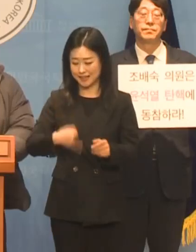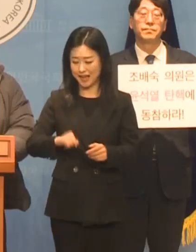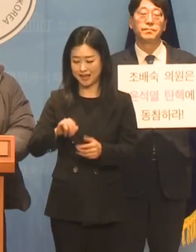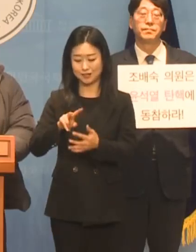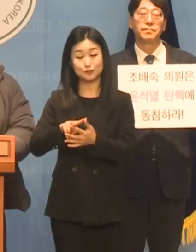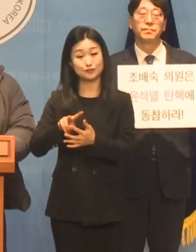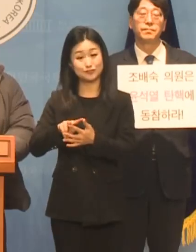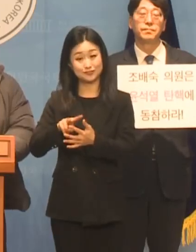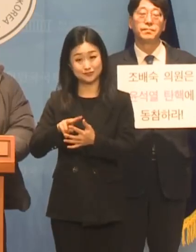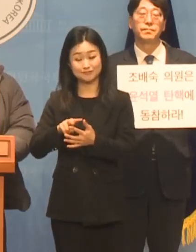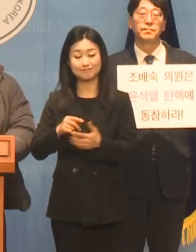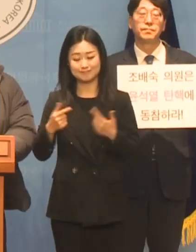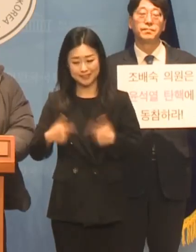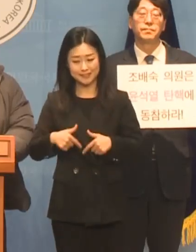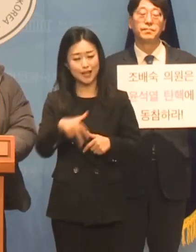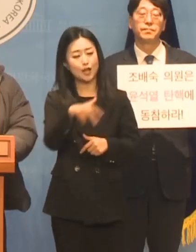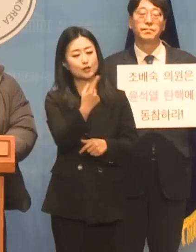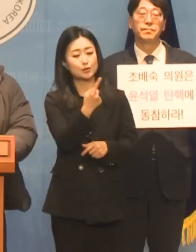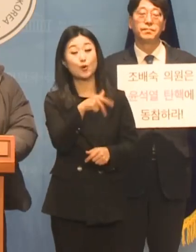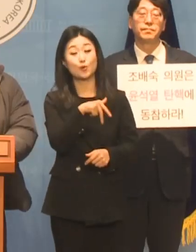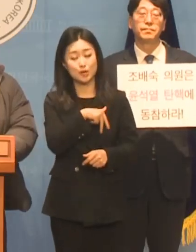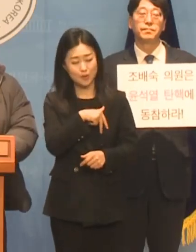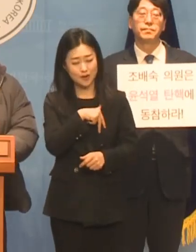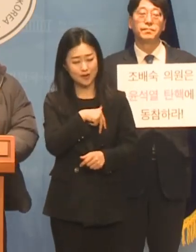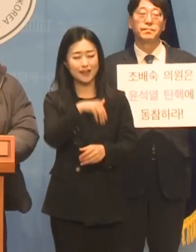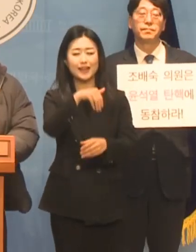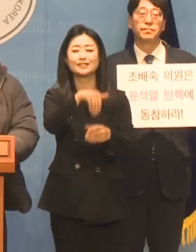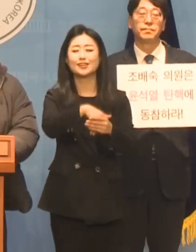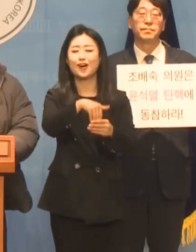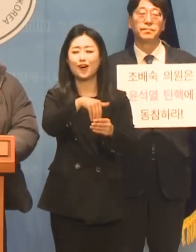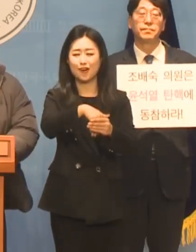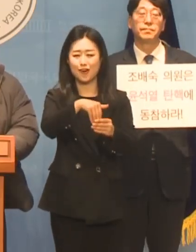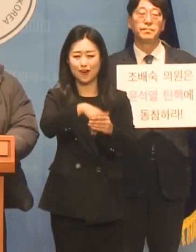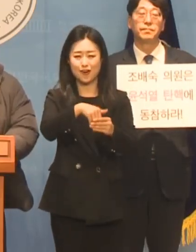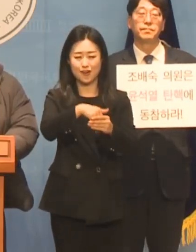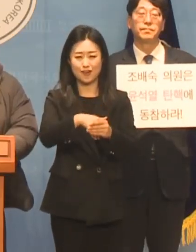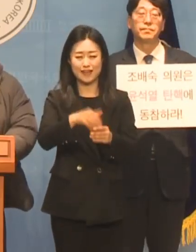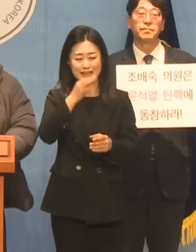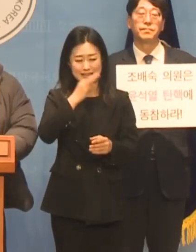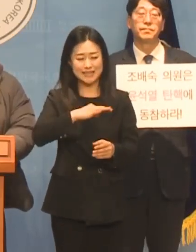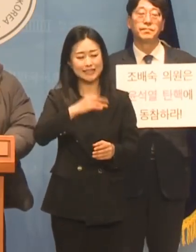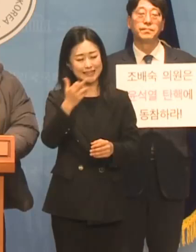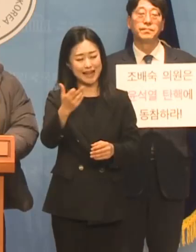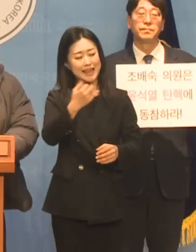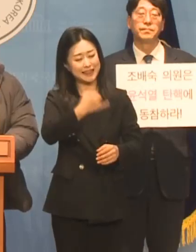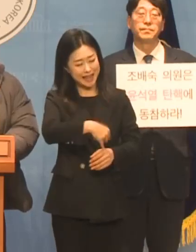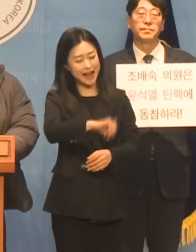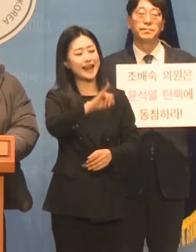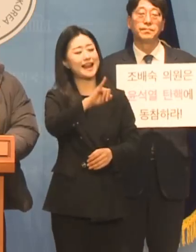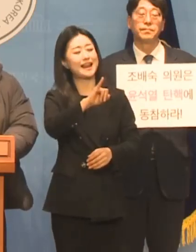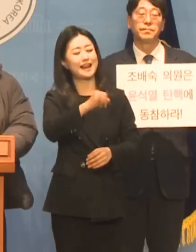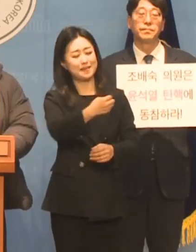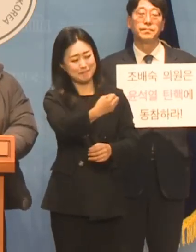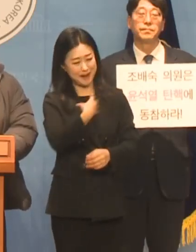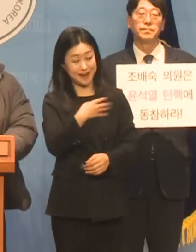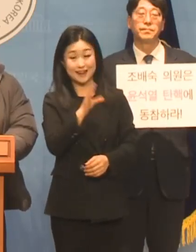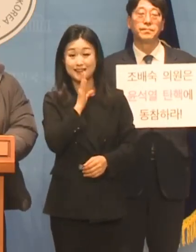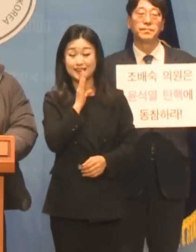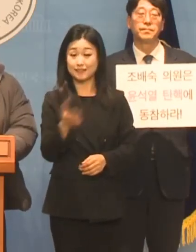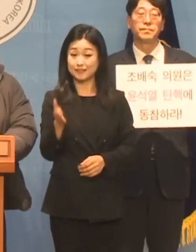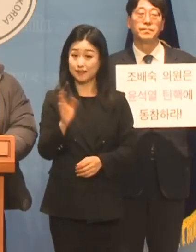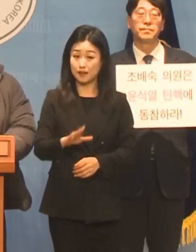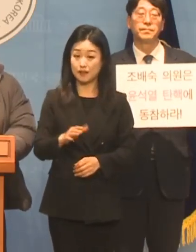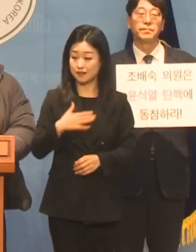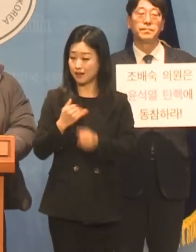둘이 항상 조배숙 의원님은 선거 모토로 뭐냐면 익산을 딸을 주장했습니다. 익산의 딸을. 근데